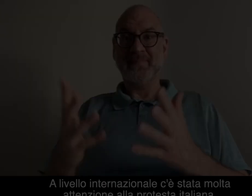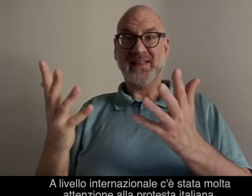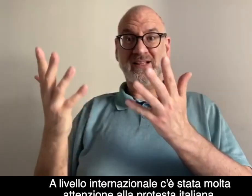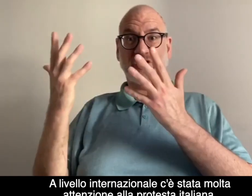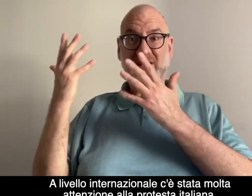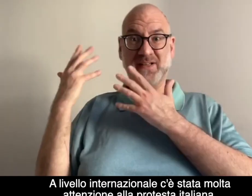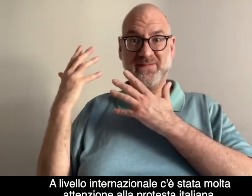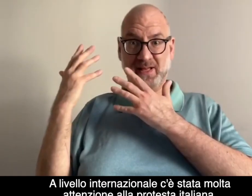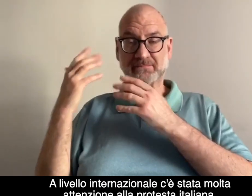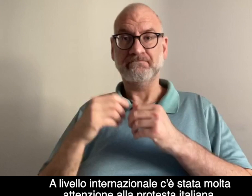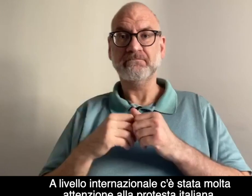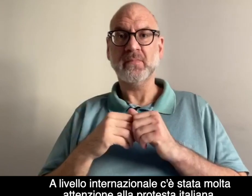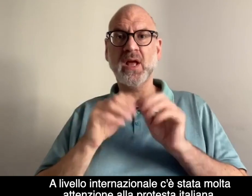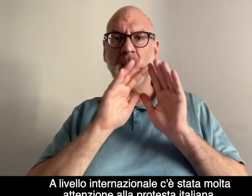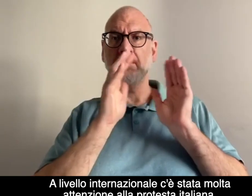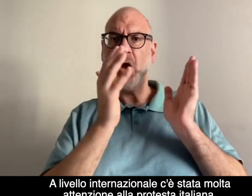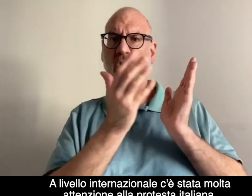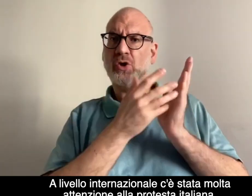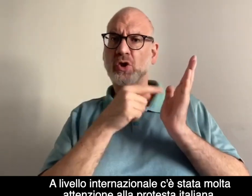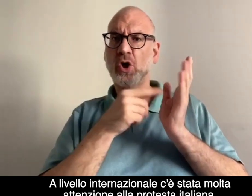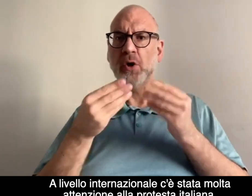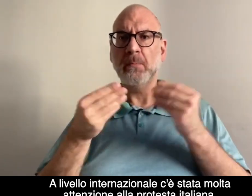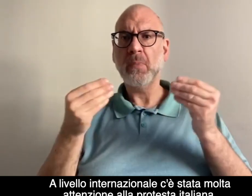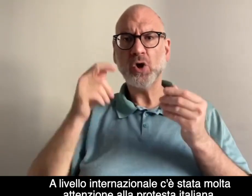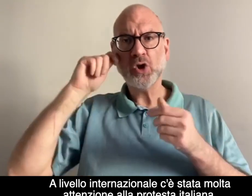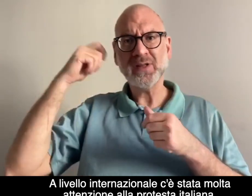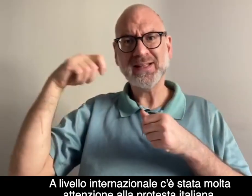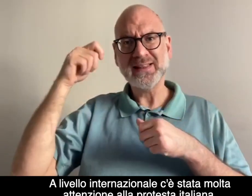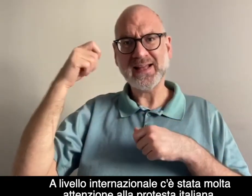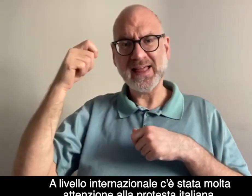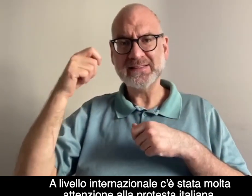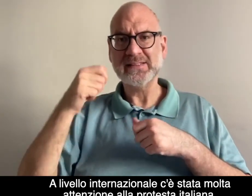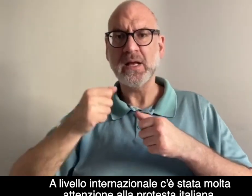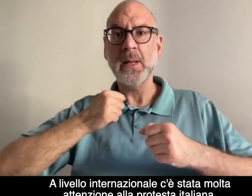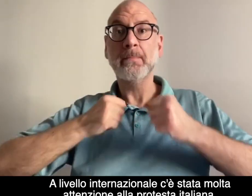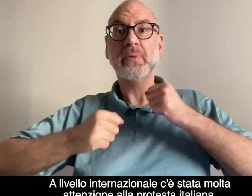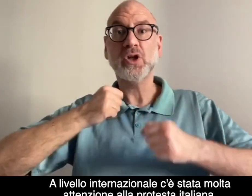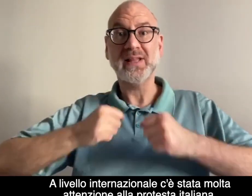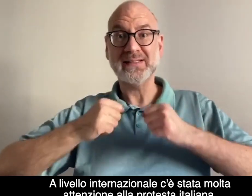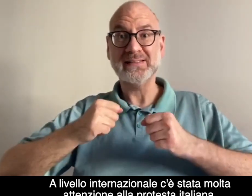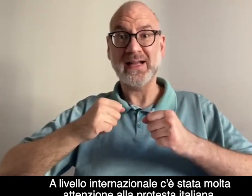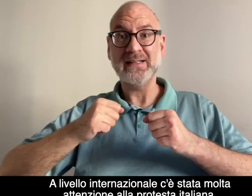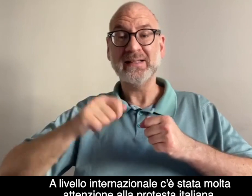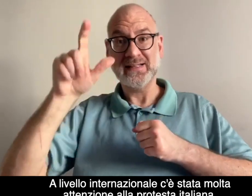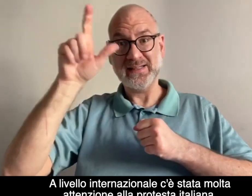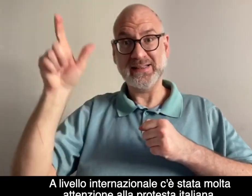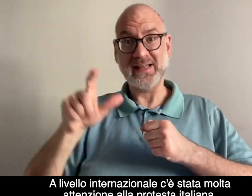dieci anni fa a livello internazionale c'è stata molta attenzione per la protesta italiana per il